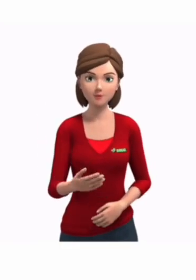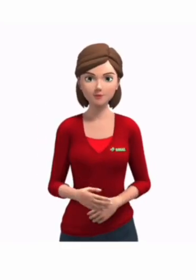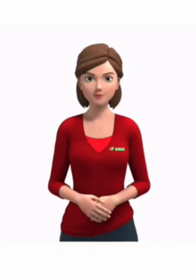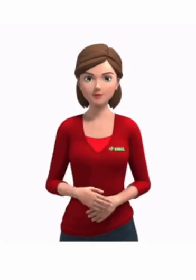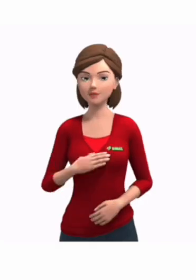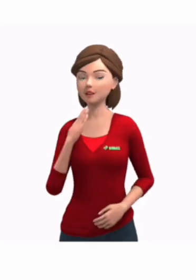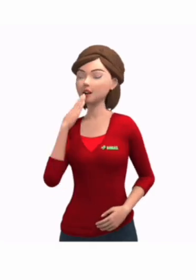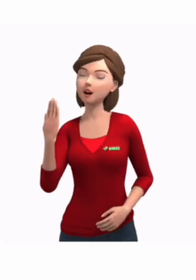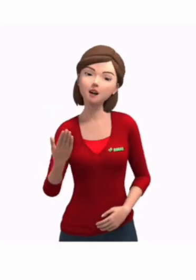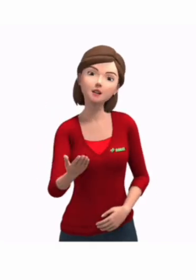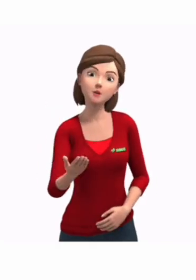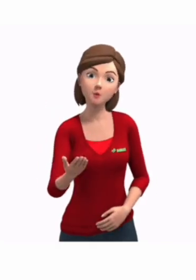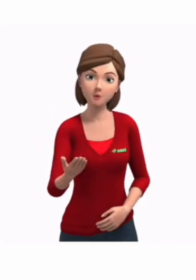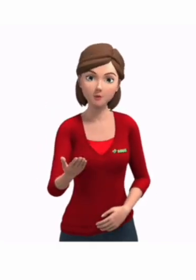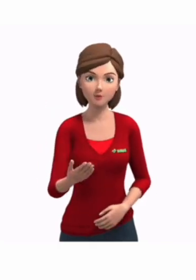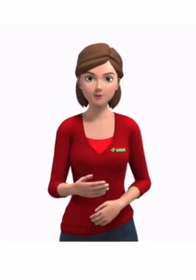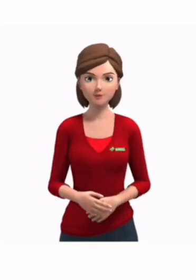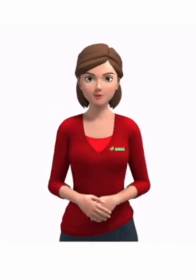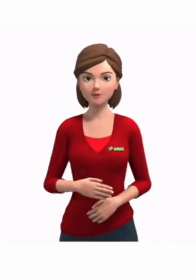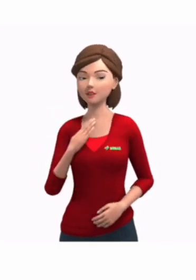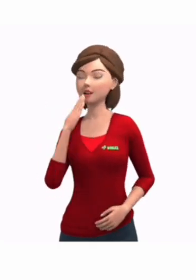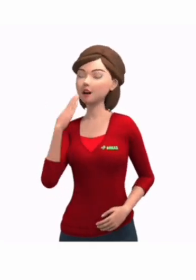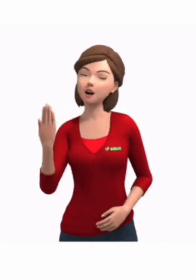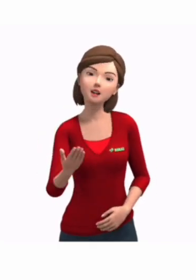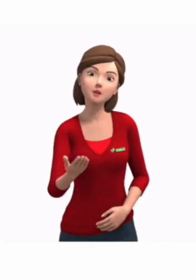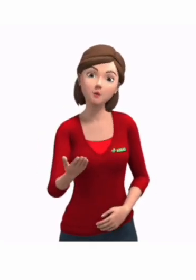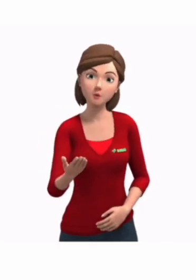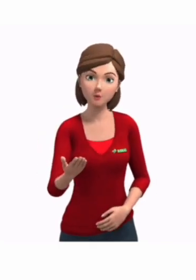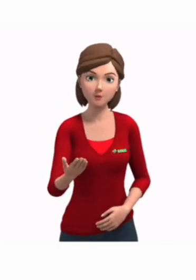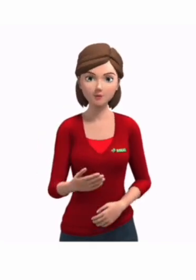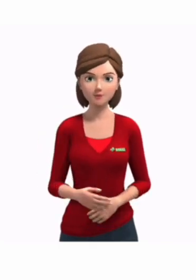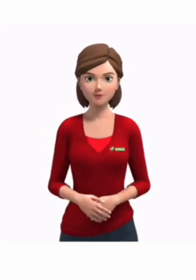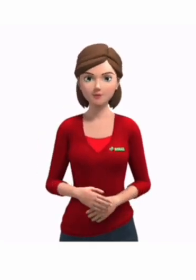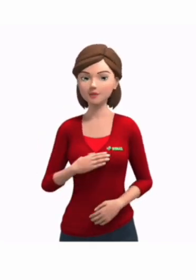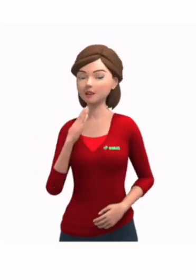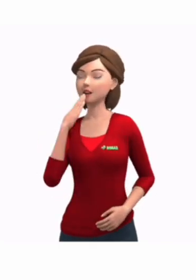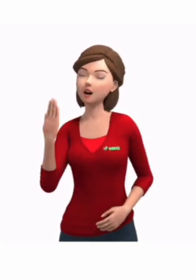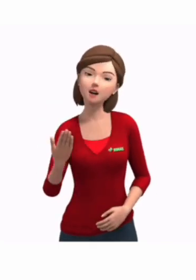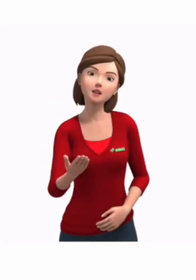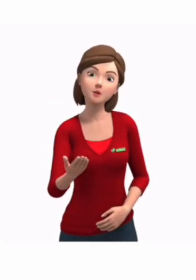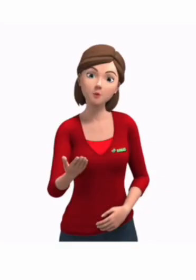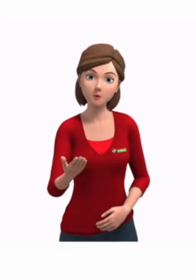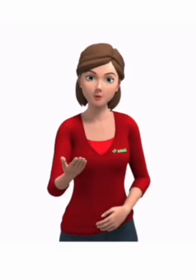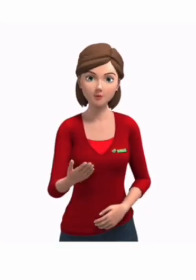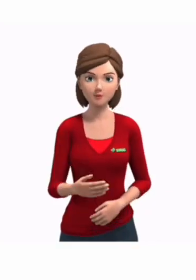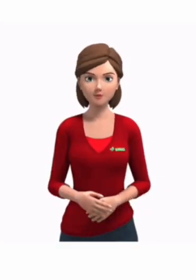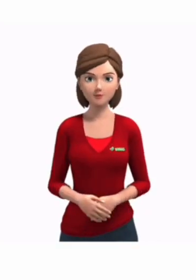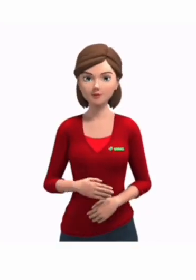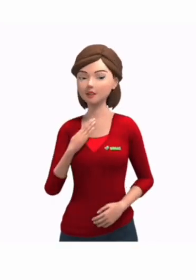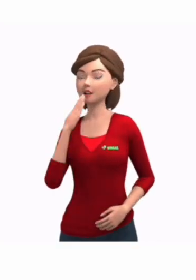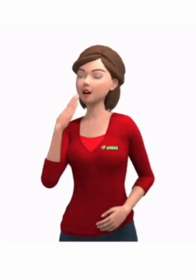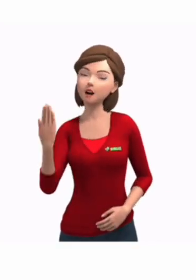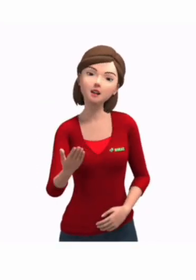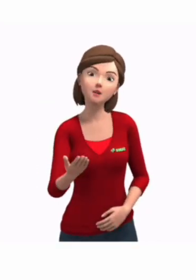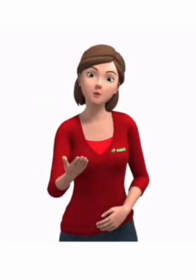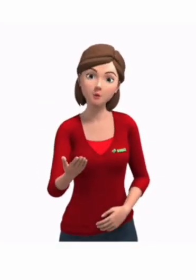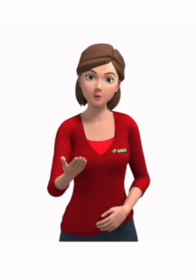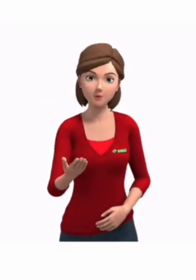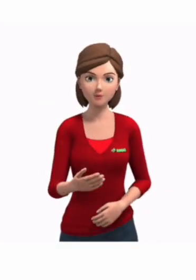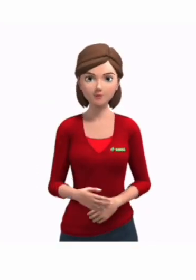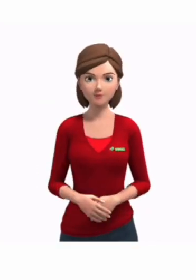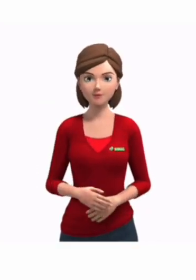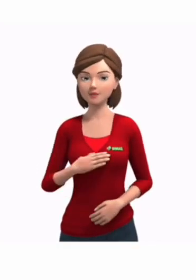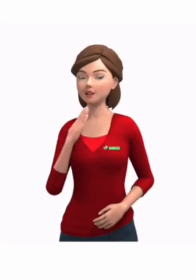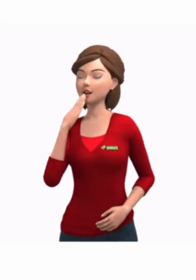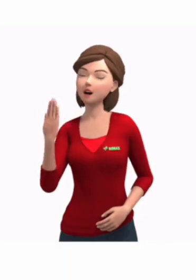handicap. Et du coup, j'ai vu il y a une excellente vidéo, d'ailleurs, si je peux te l'envoyer, et qui disait, en termes